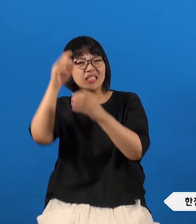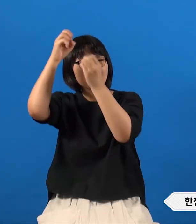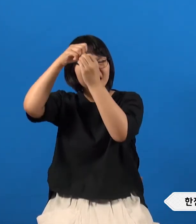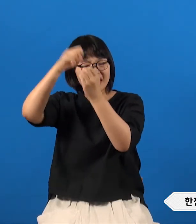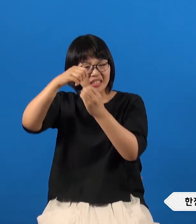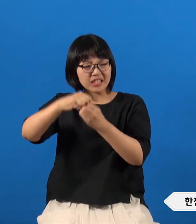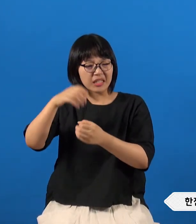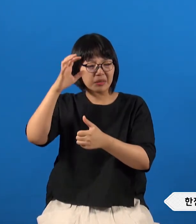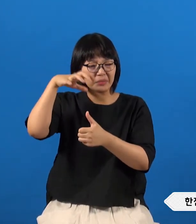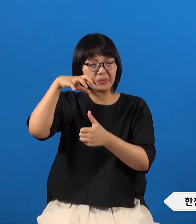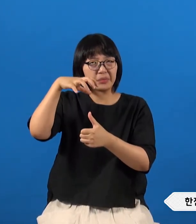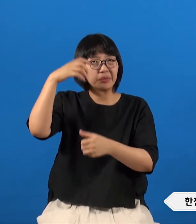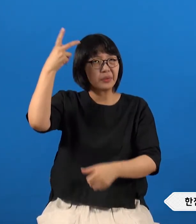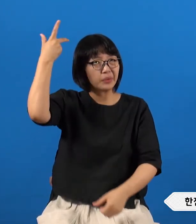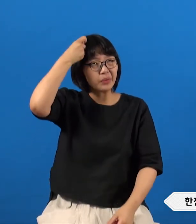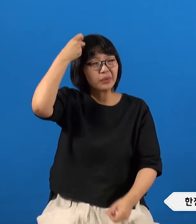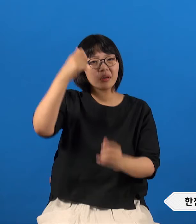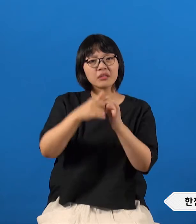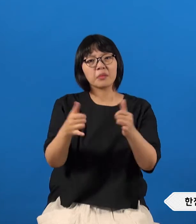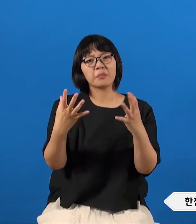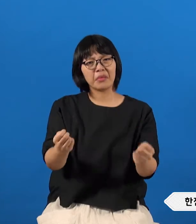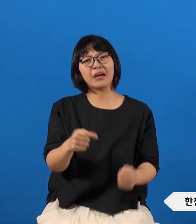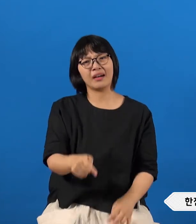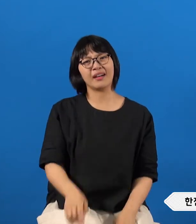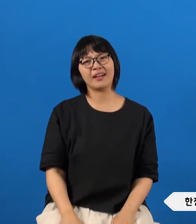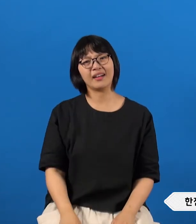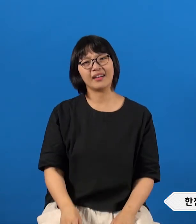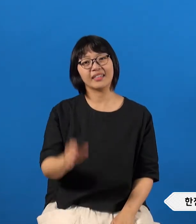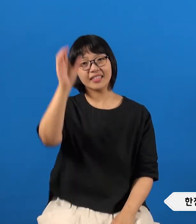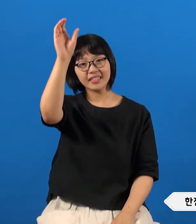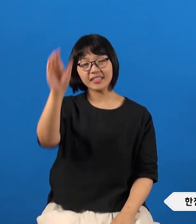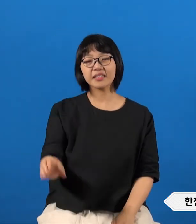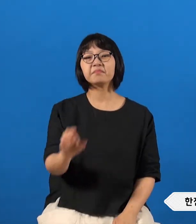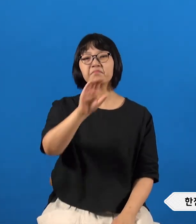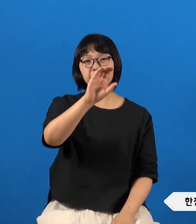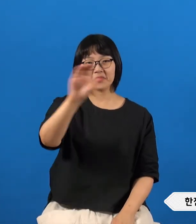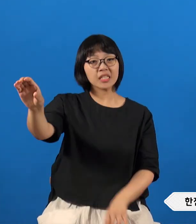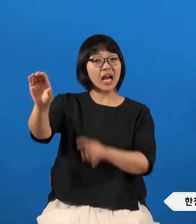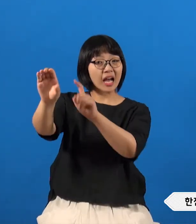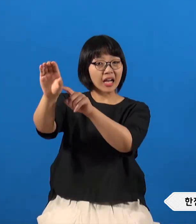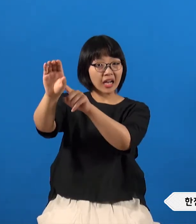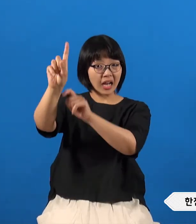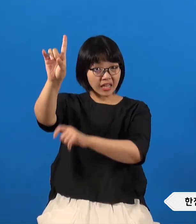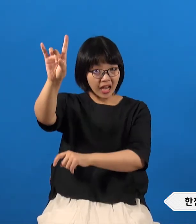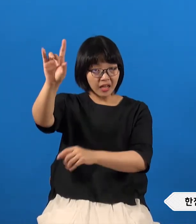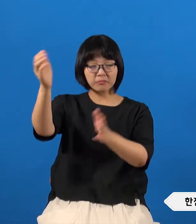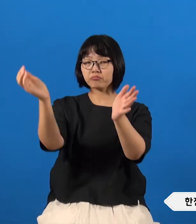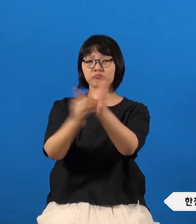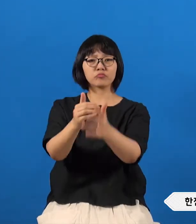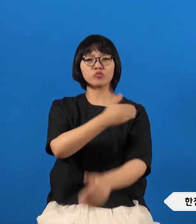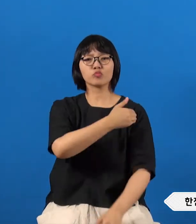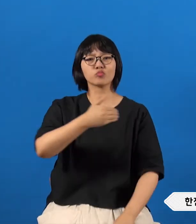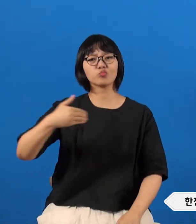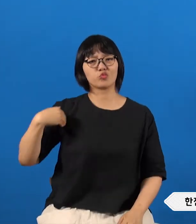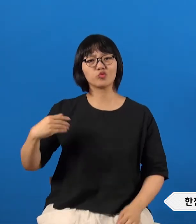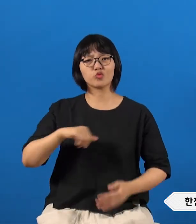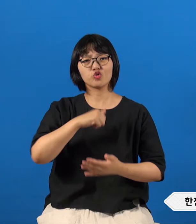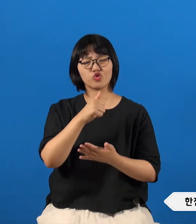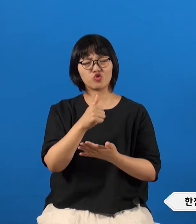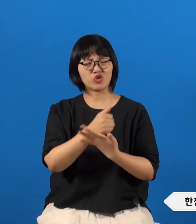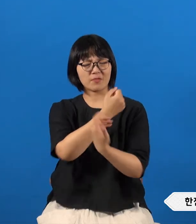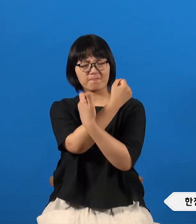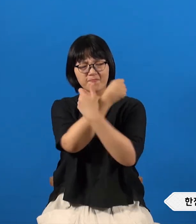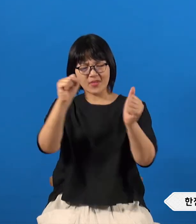있는 사람들 많습니다. 여러분, 십자가만으로 충분하다. 십자가가 죄의 결박에서